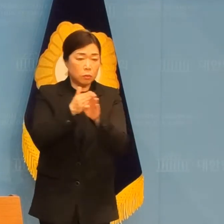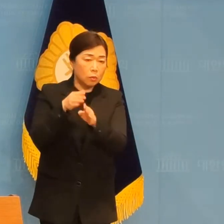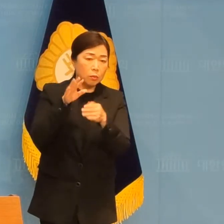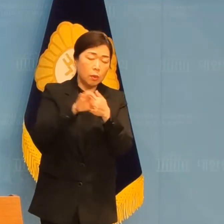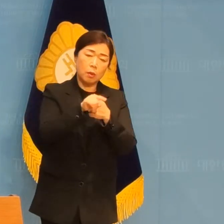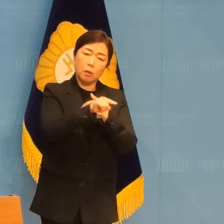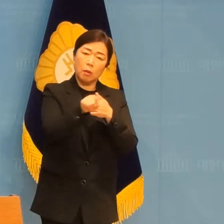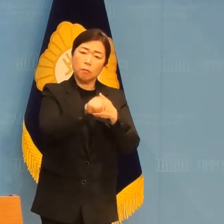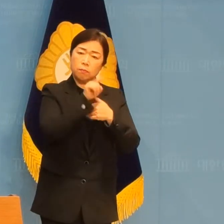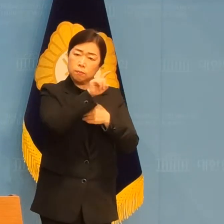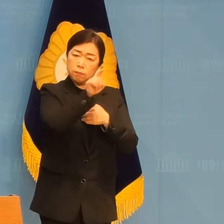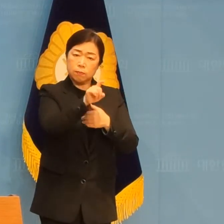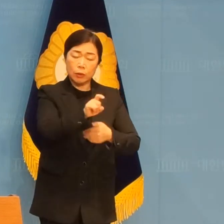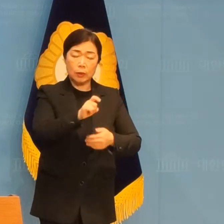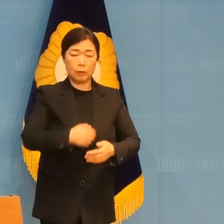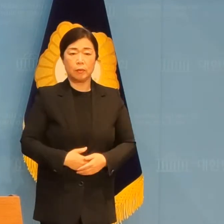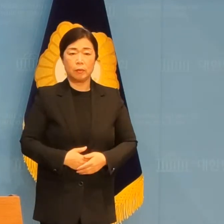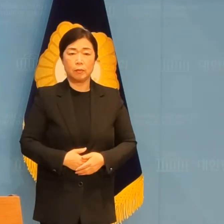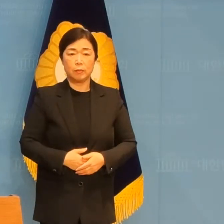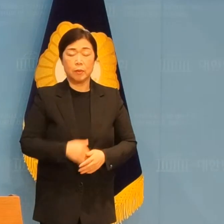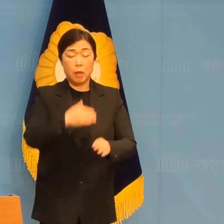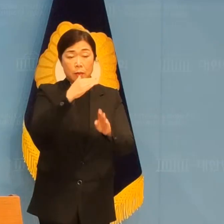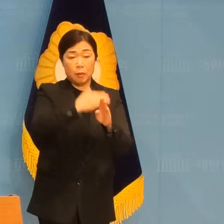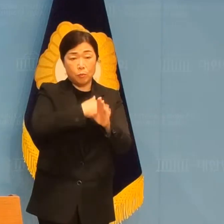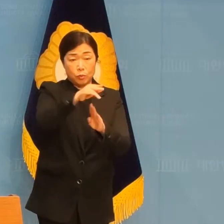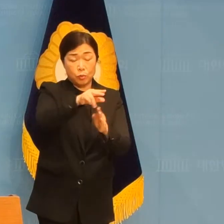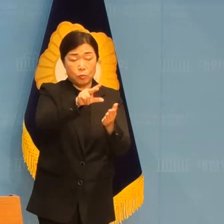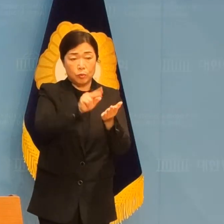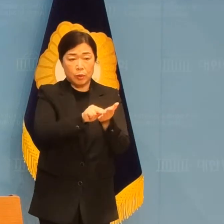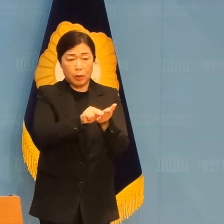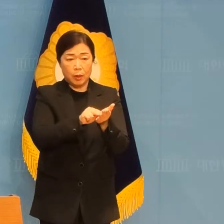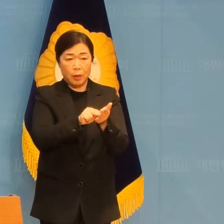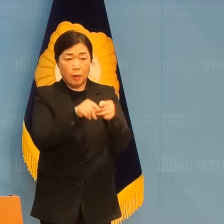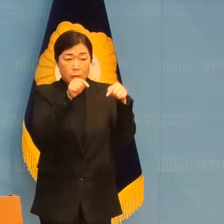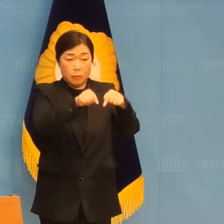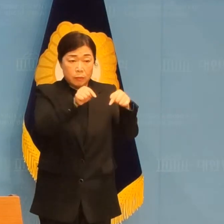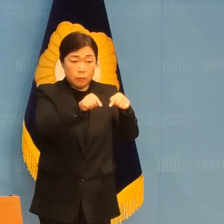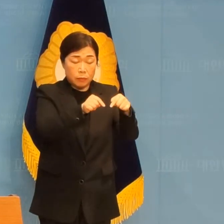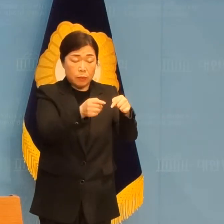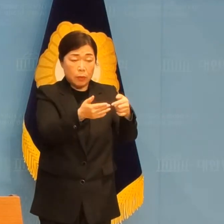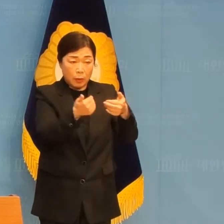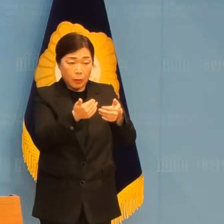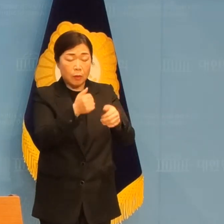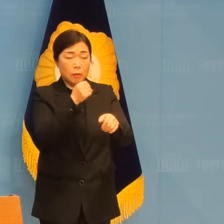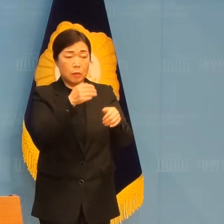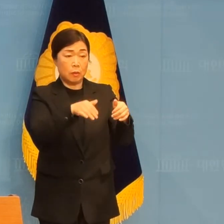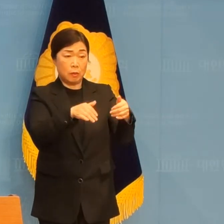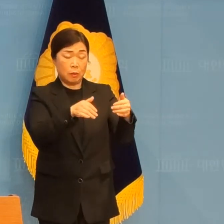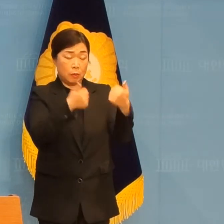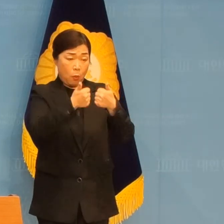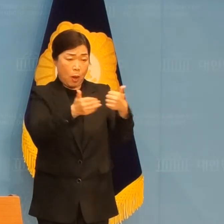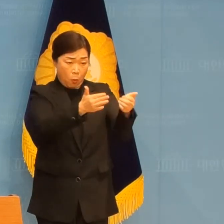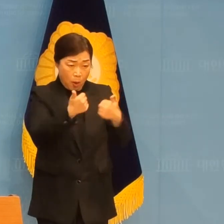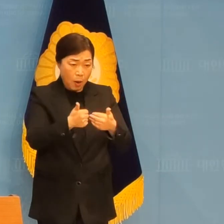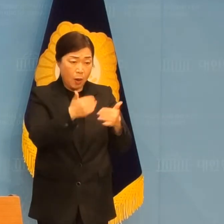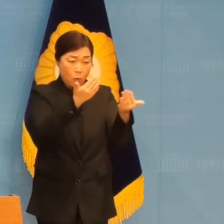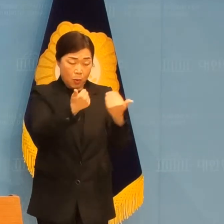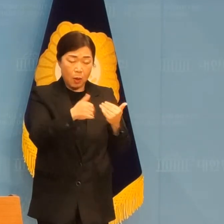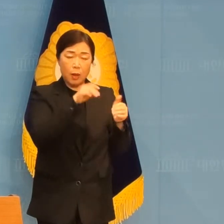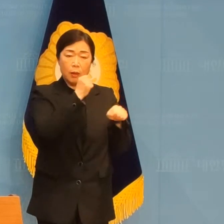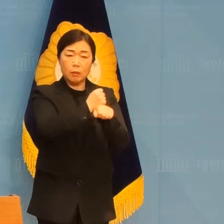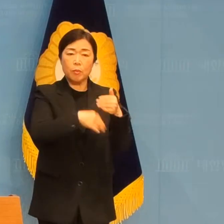산적하고 시급한 각종 현안을 남북 이슈로 덮으려는 것은 민생과 정치 복원을 원하는 국민의